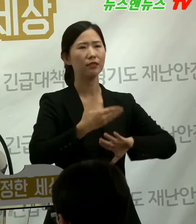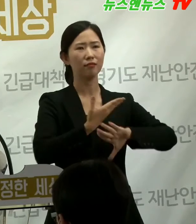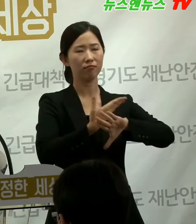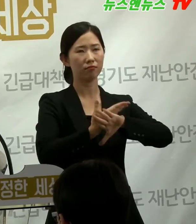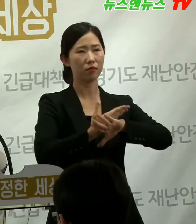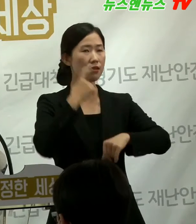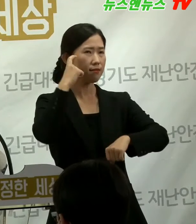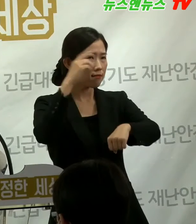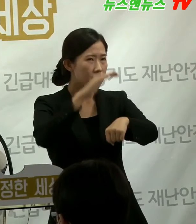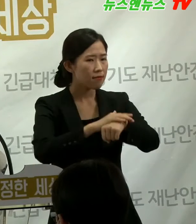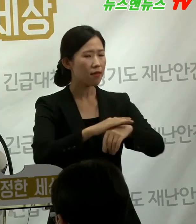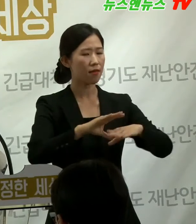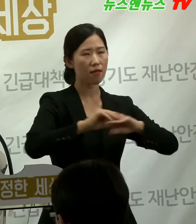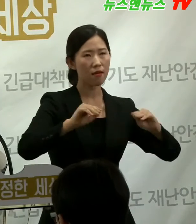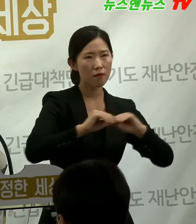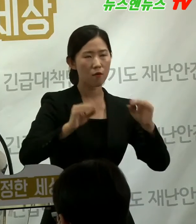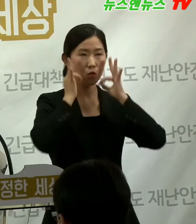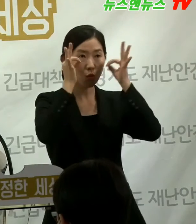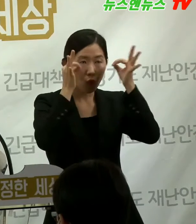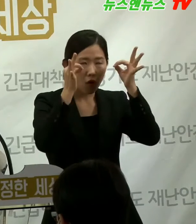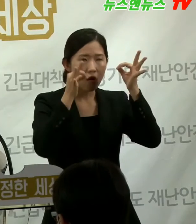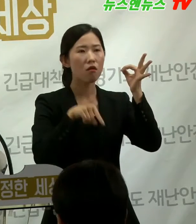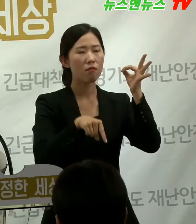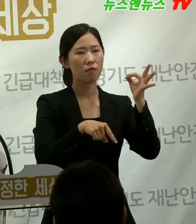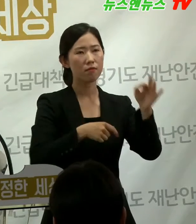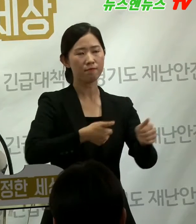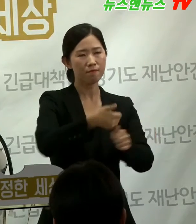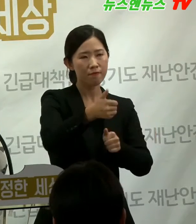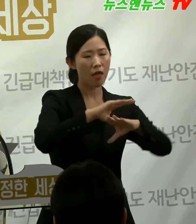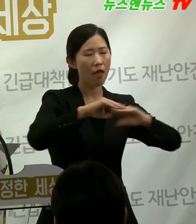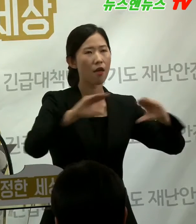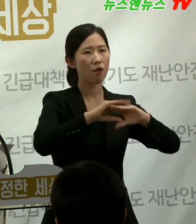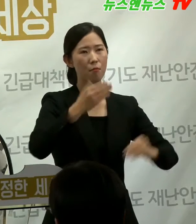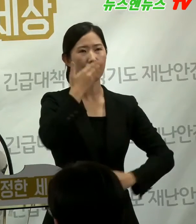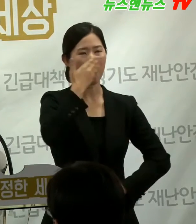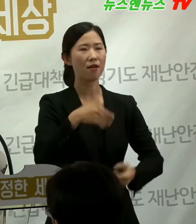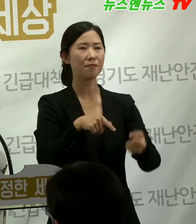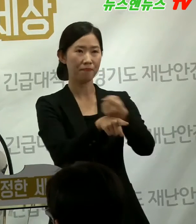지혜롭게 대응하면 충분히 이겨낼 수 있다는 뜻입니다.